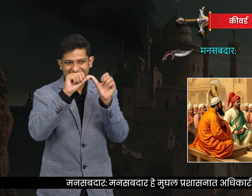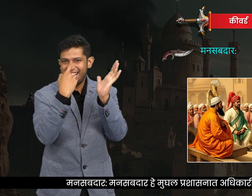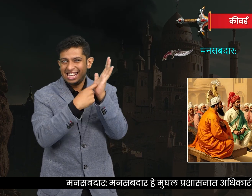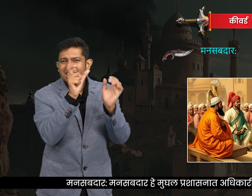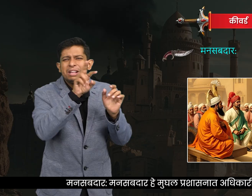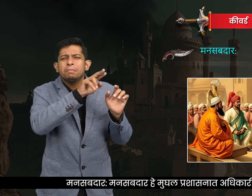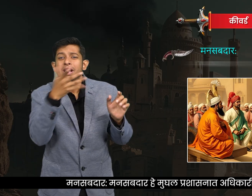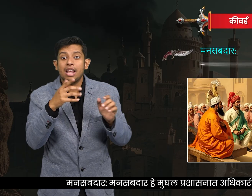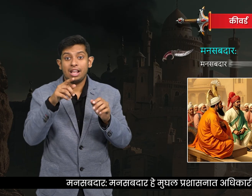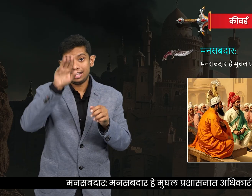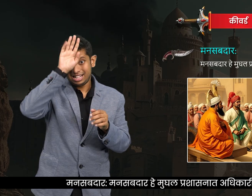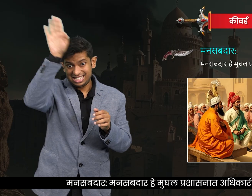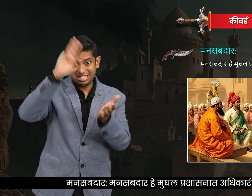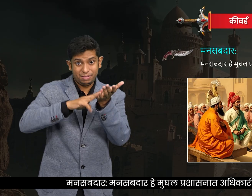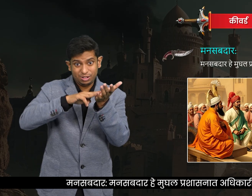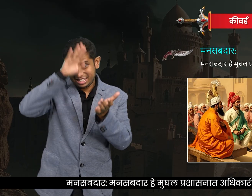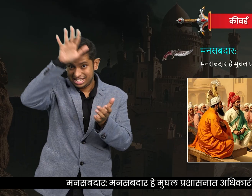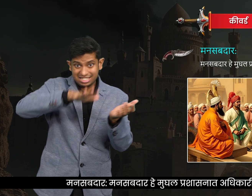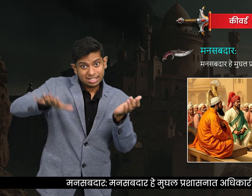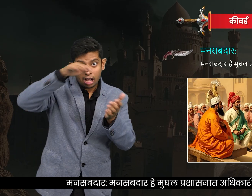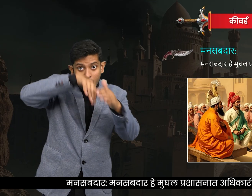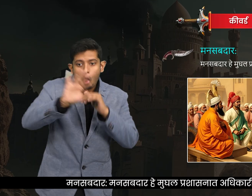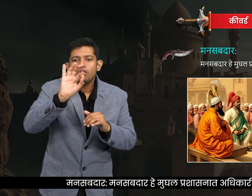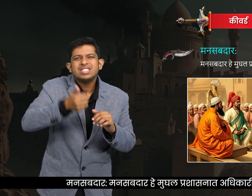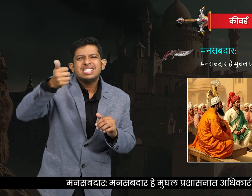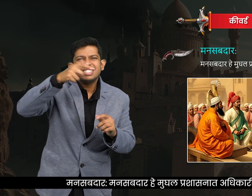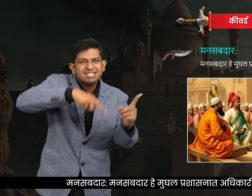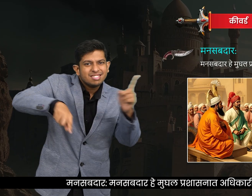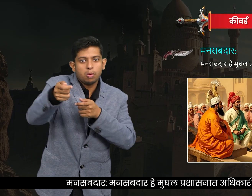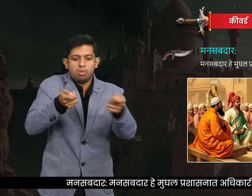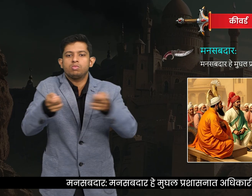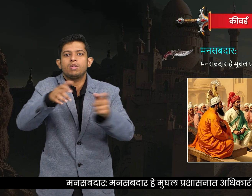मनसबदार हे मुघल प्रशासनात अधिकारी होते.